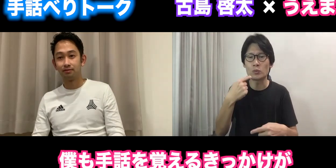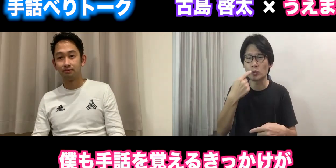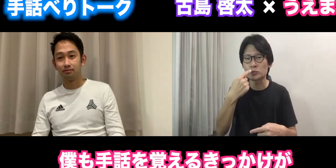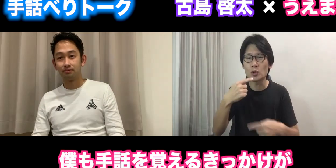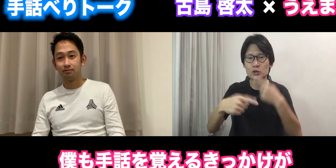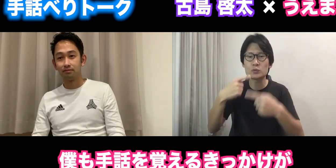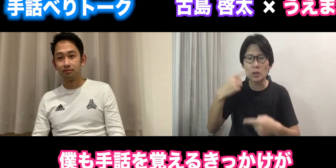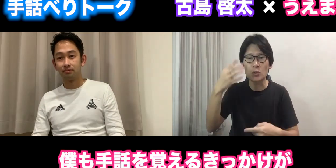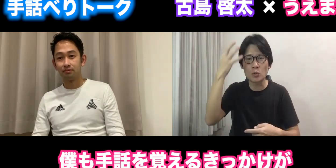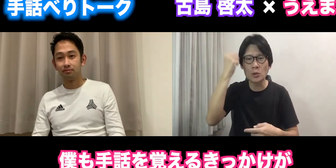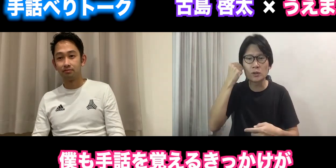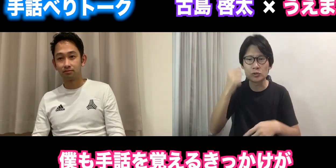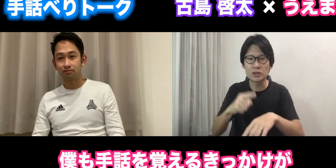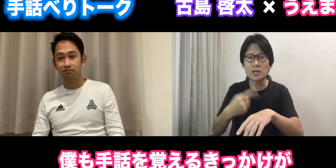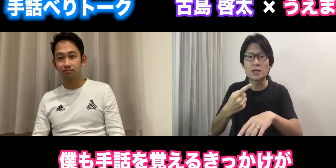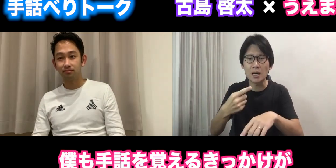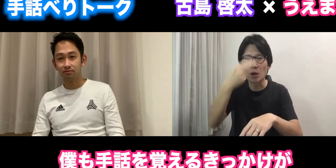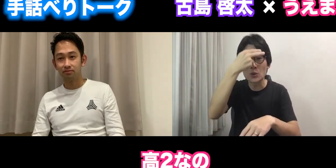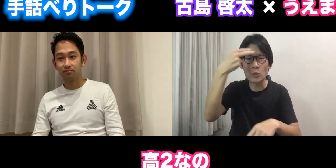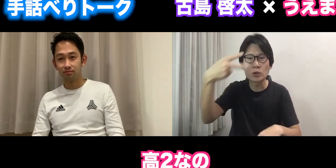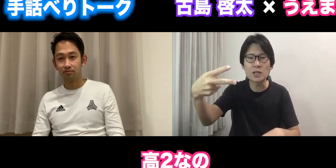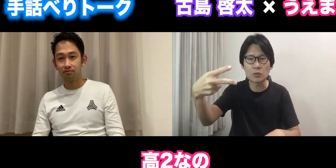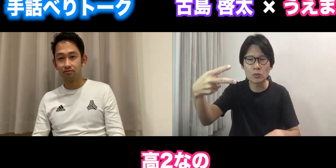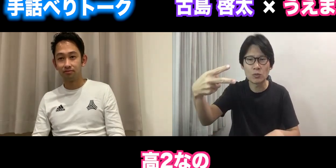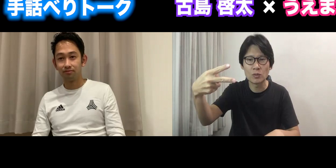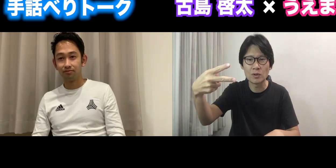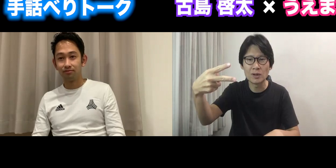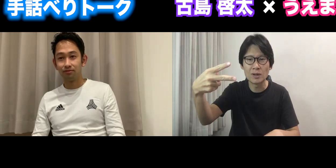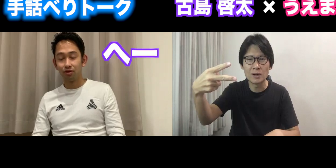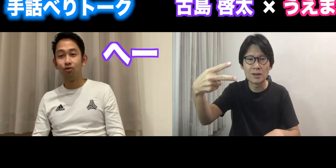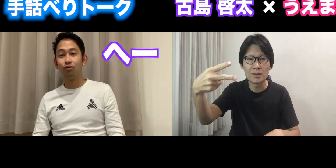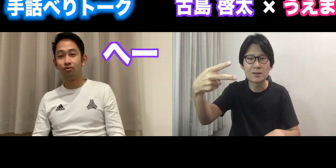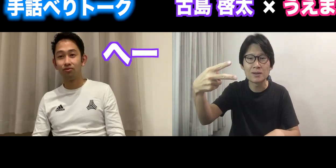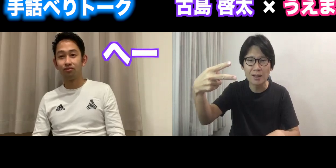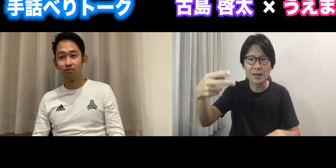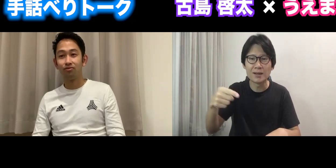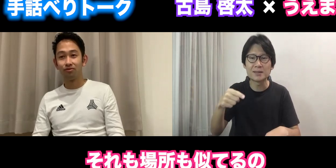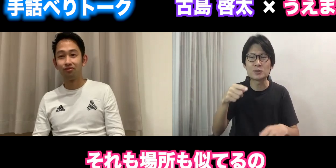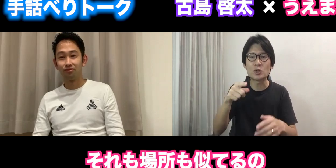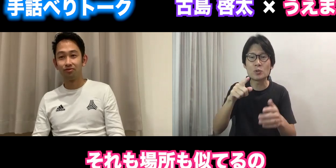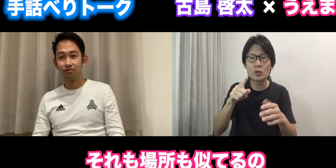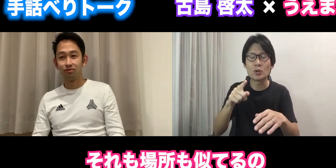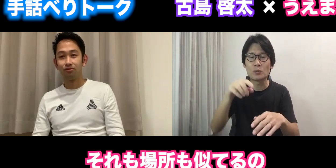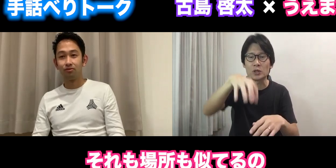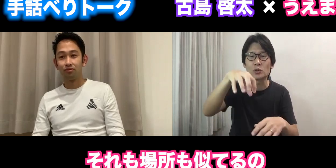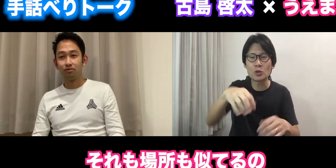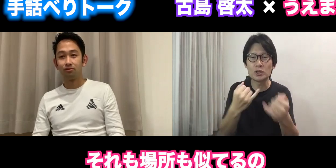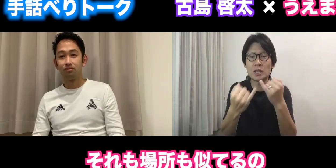僕の家はを覚えるきっかけがこーにゃんうんそれも場所も見てる